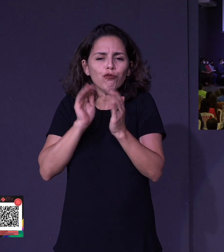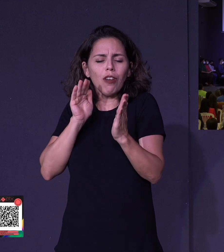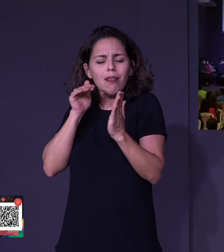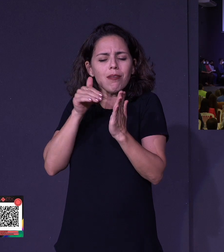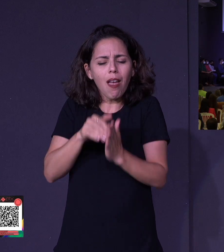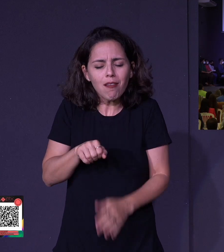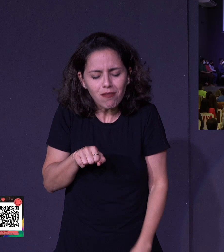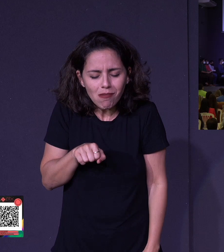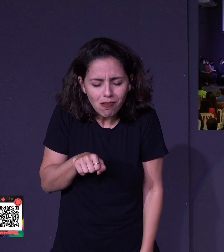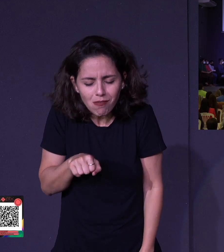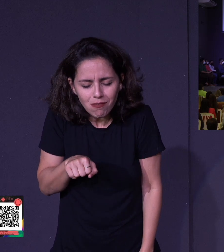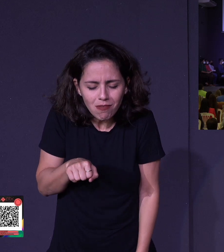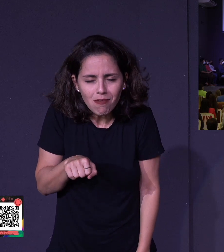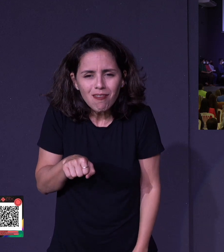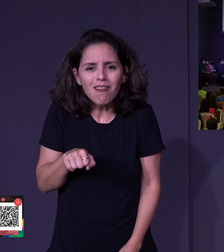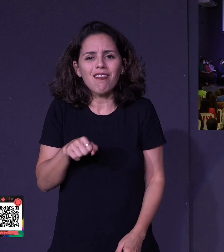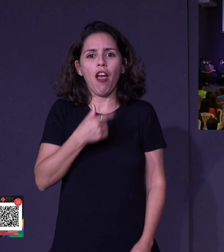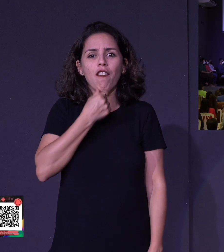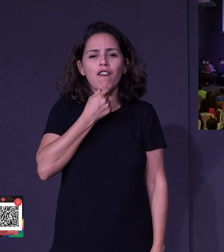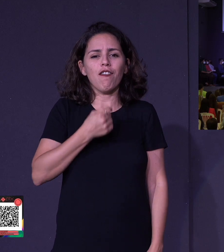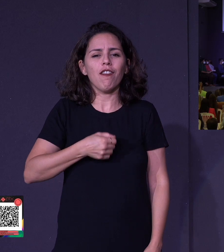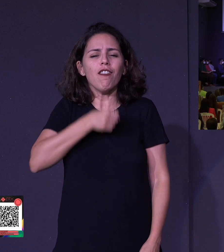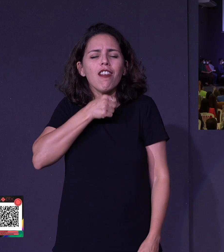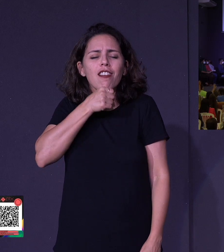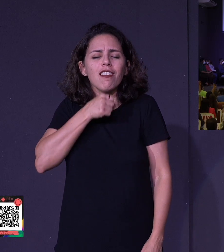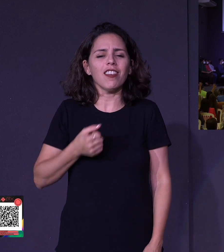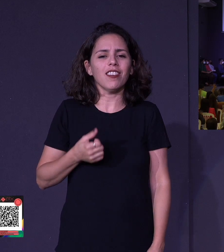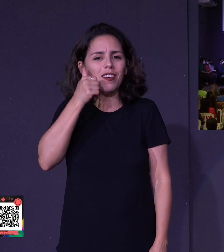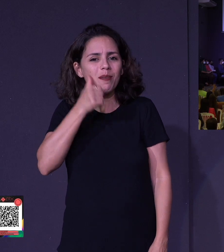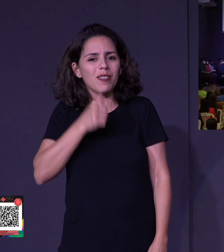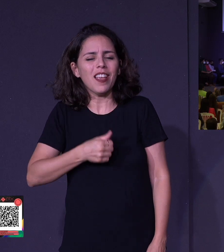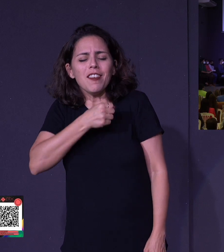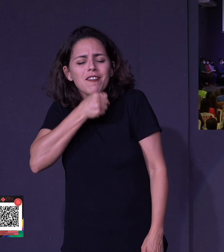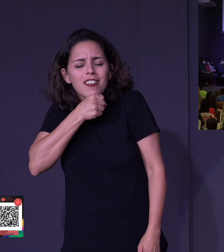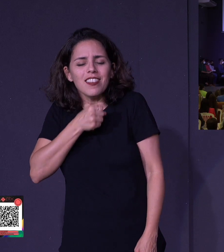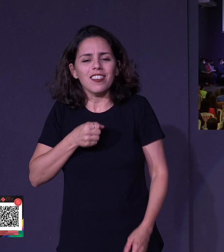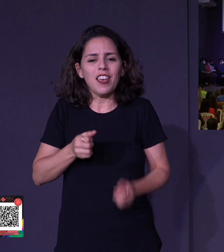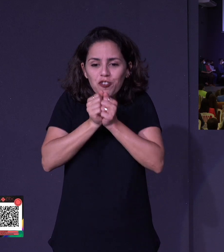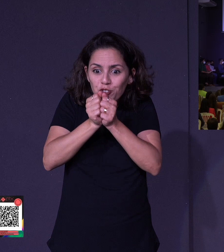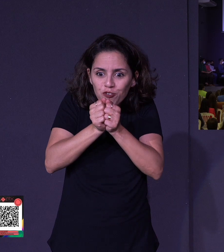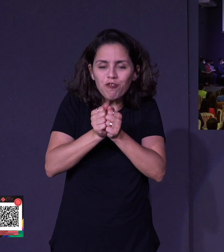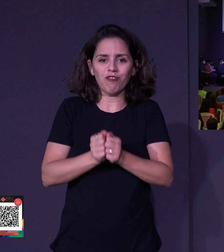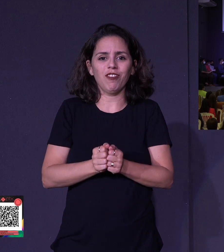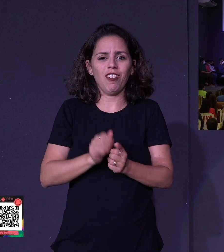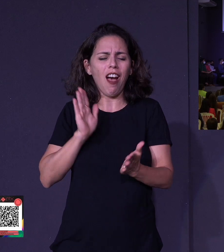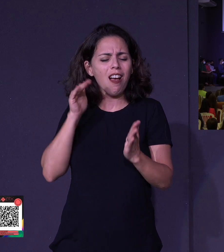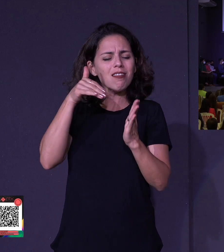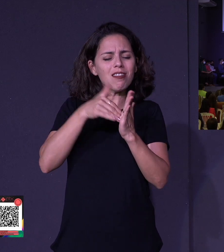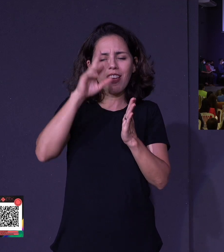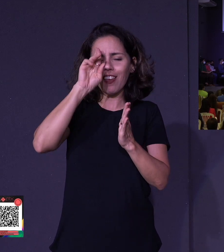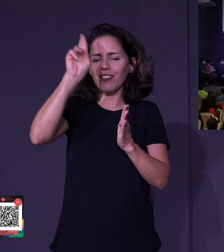todo mundo para a glória. Você quer ser arrebatado? Você crê mesmo nisso? Ser